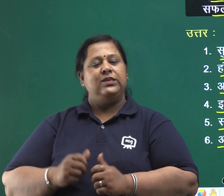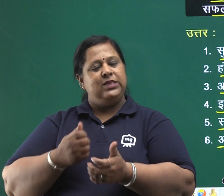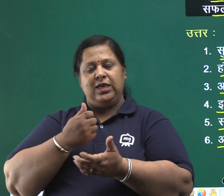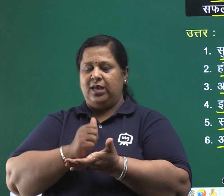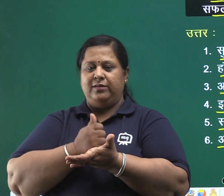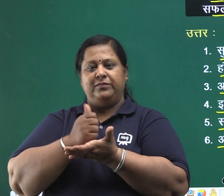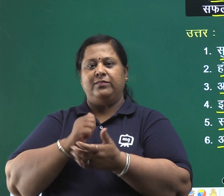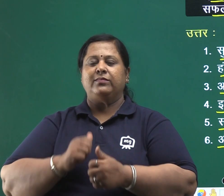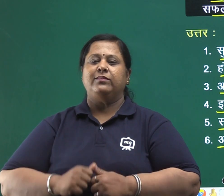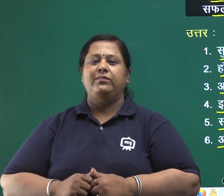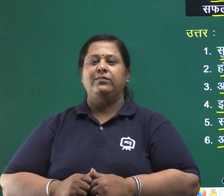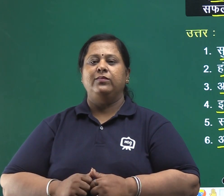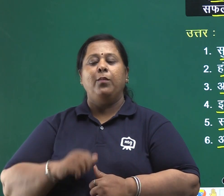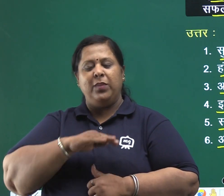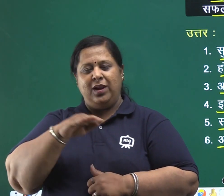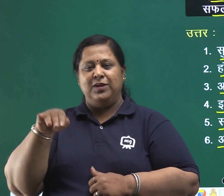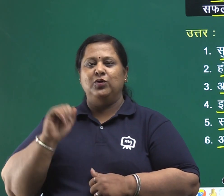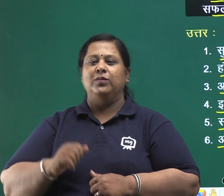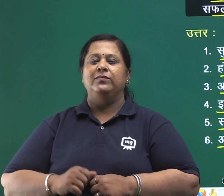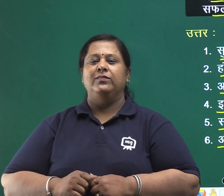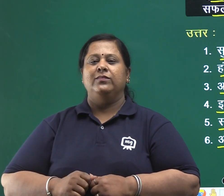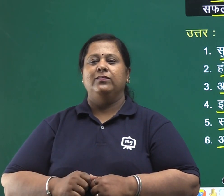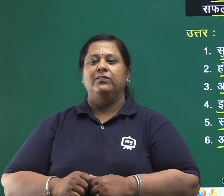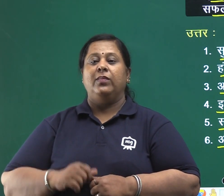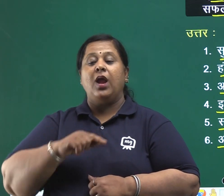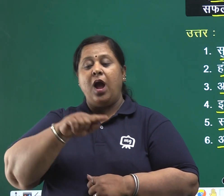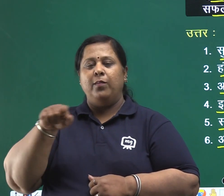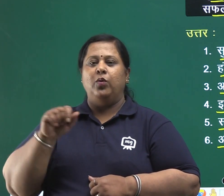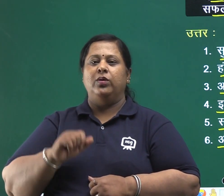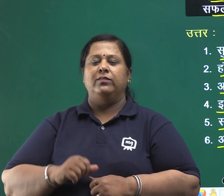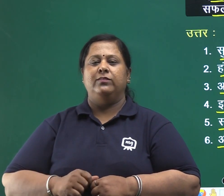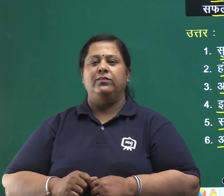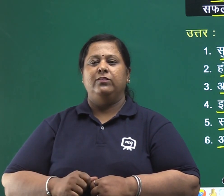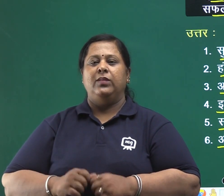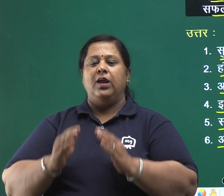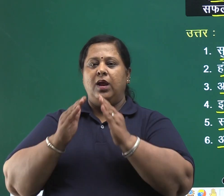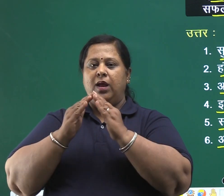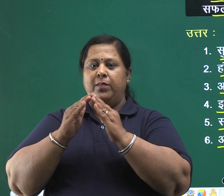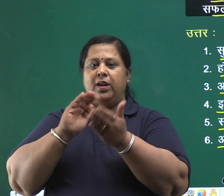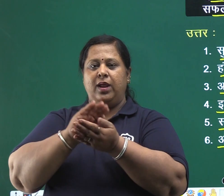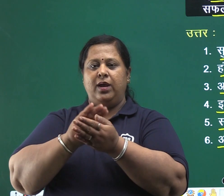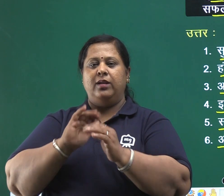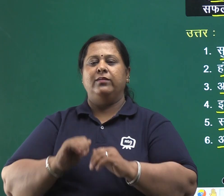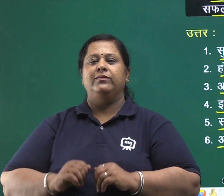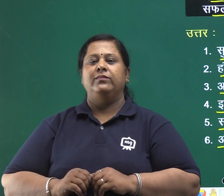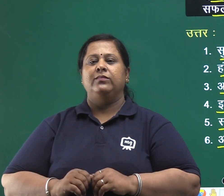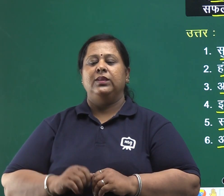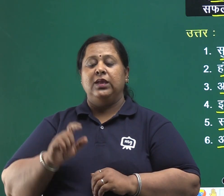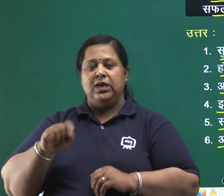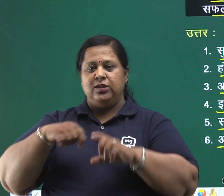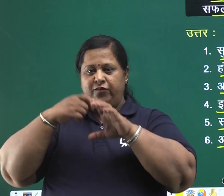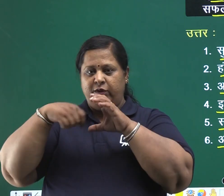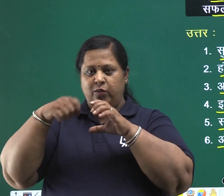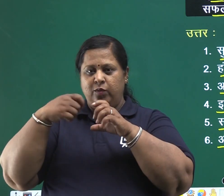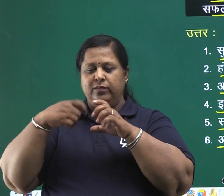सीखे। प्यारे बच्चों, आप लोग घर पर रहकर इस वीडियो